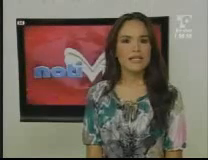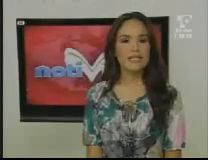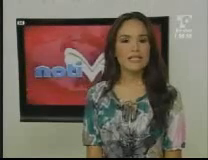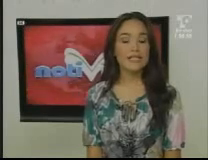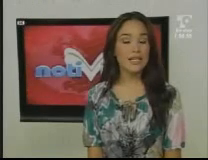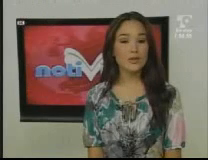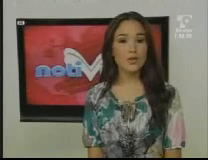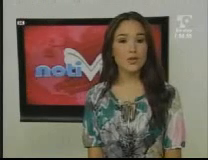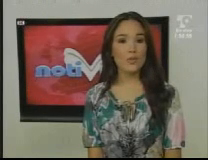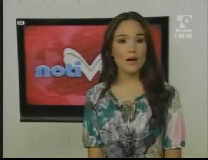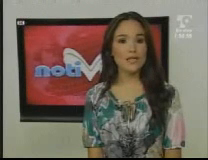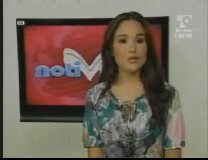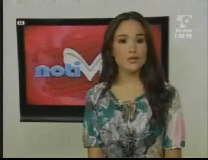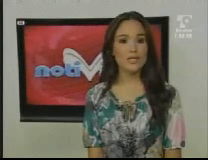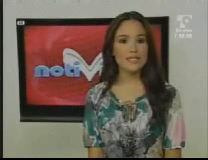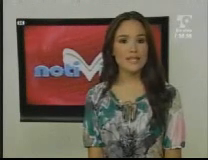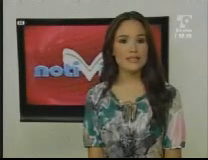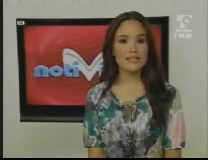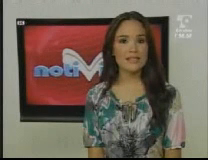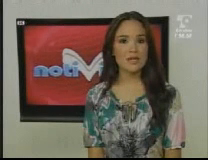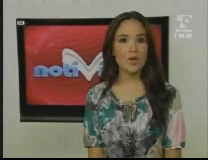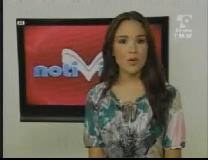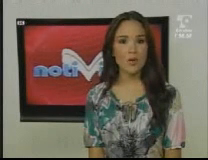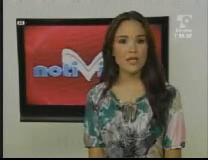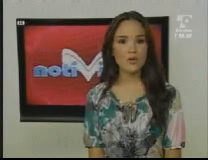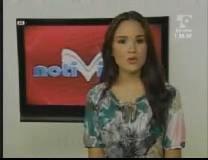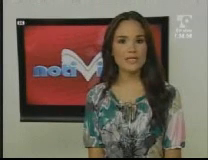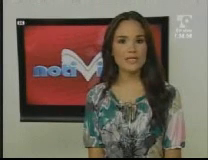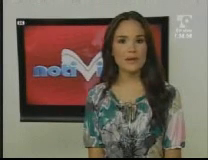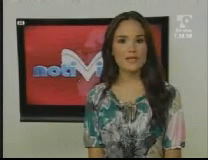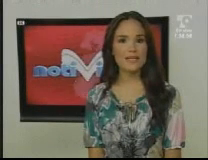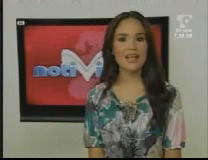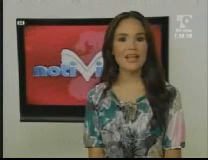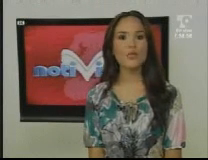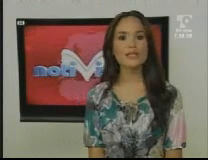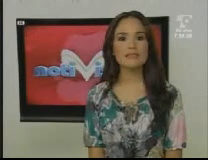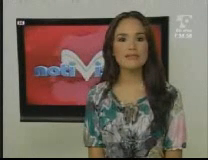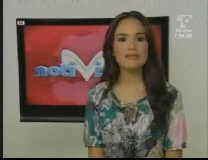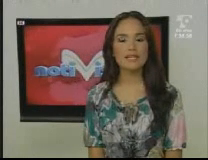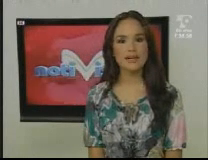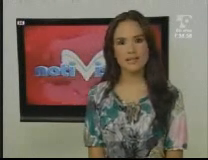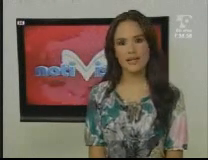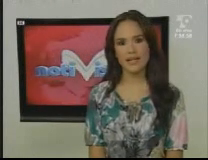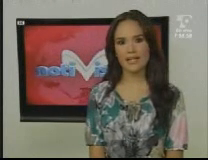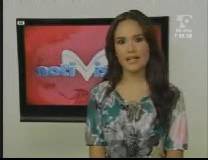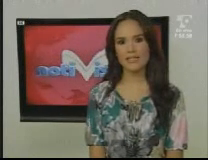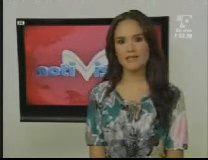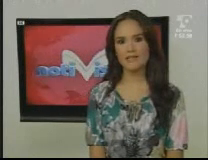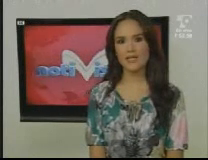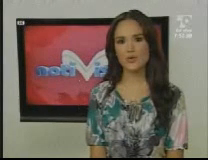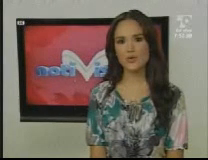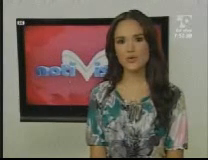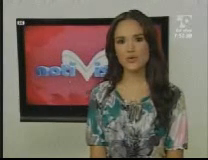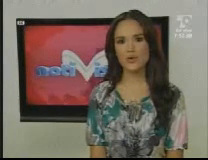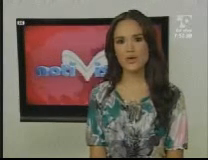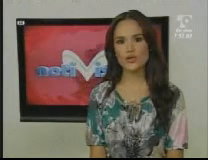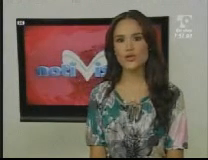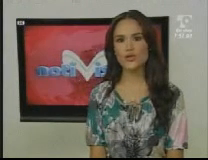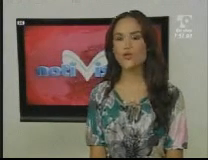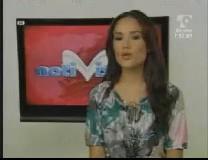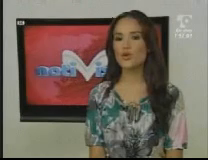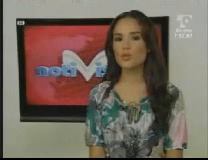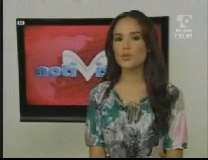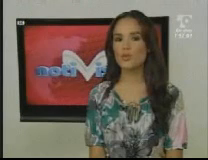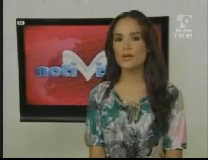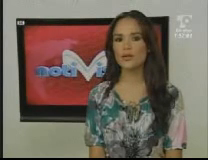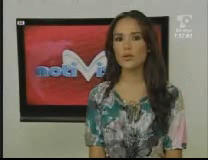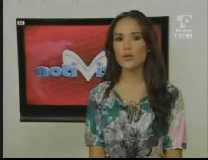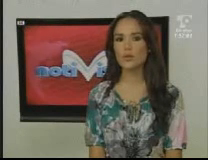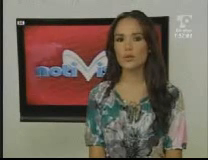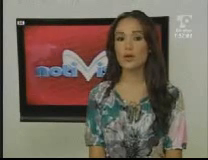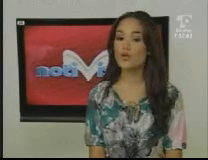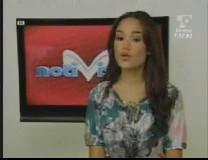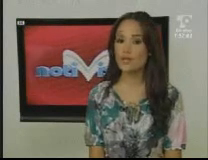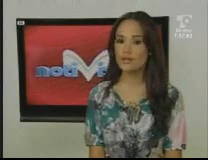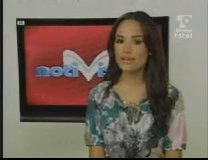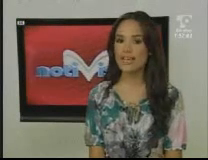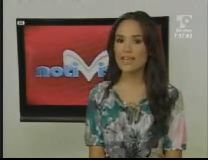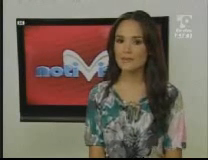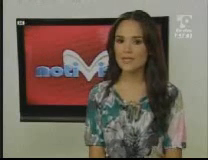Y siguiendo con más noticias, 13 jóvenes con discapacidad auditiva en Cartagena reciben estudios de educación superior por parte de un grupo de docentes